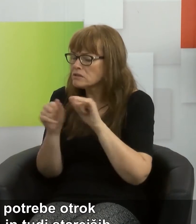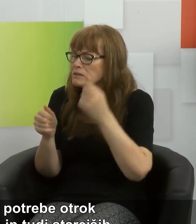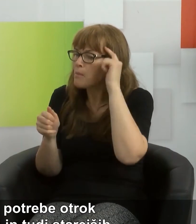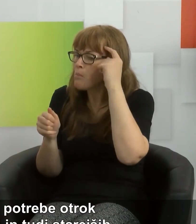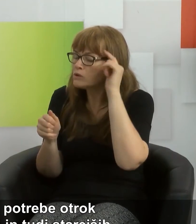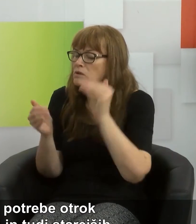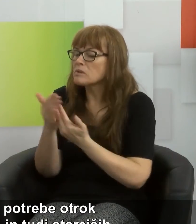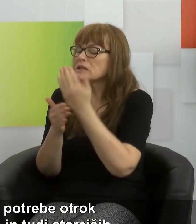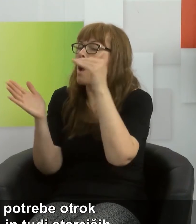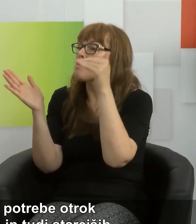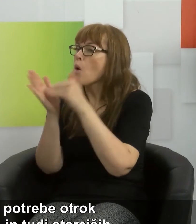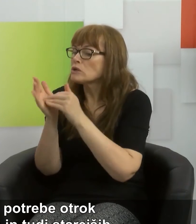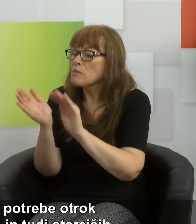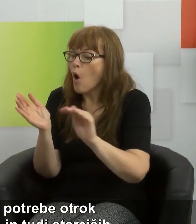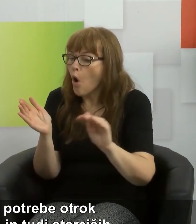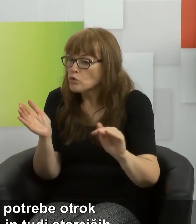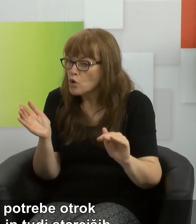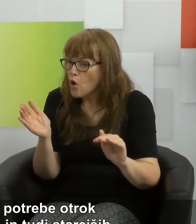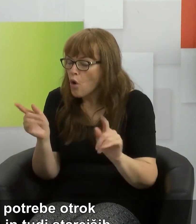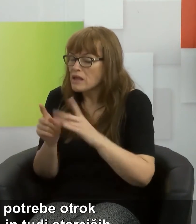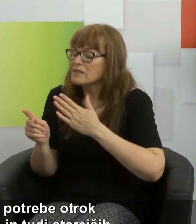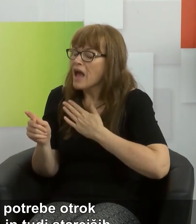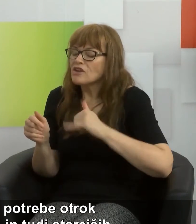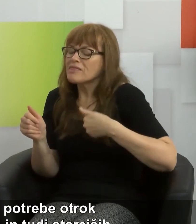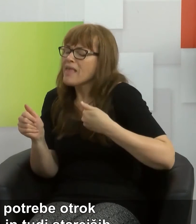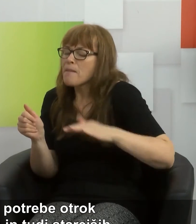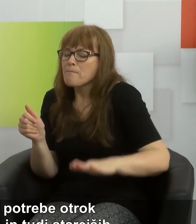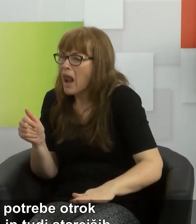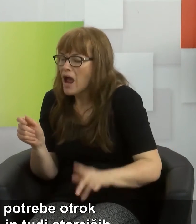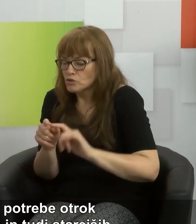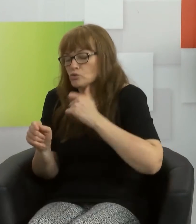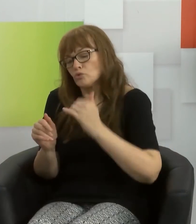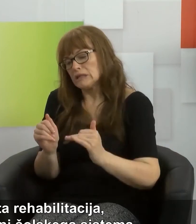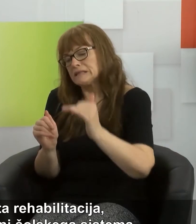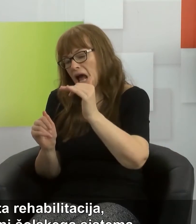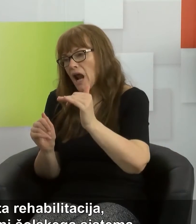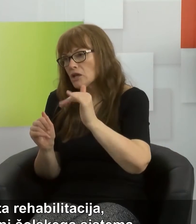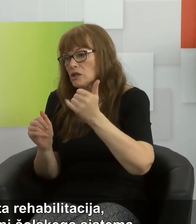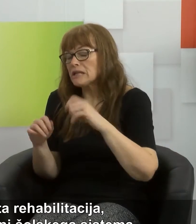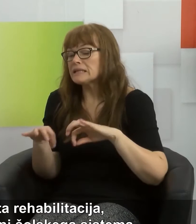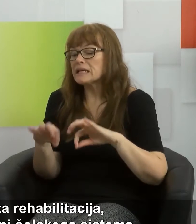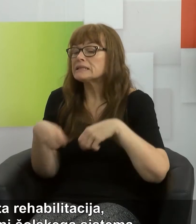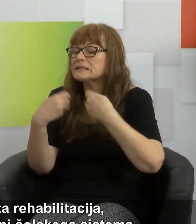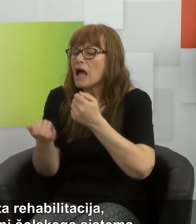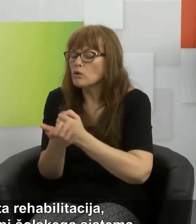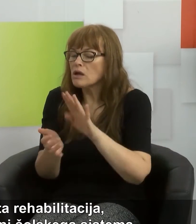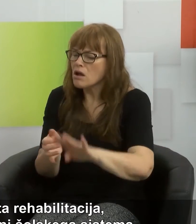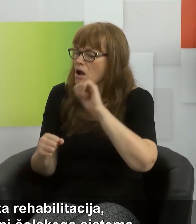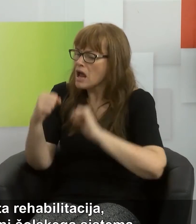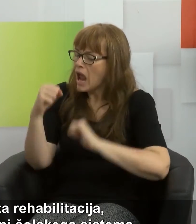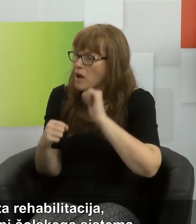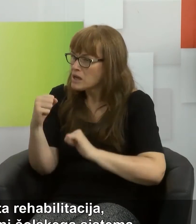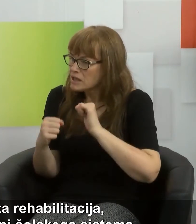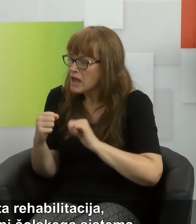poskrbi za potrebe otrok in naših najmlajših in tudi starejših, da se zagotavlja ta